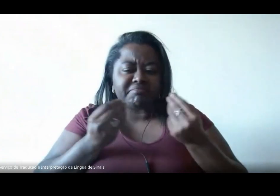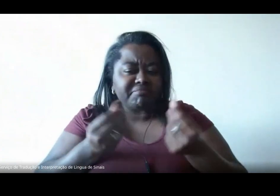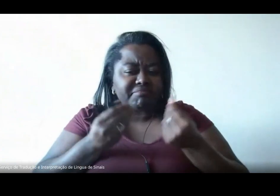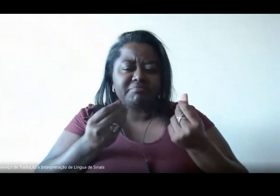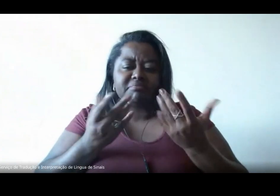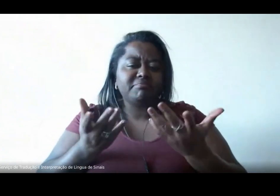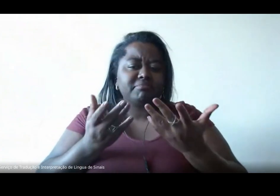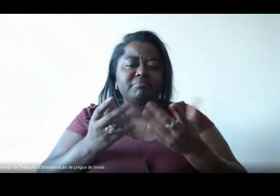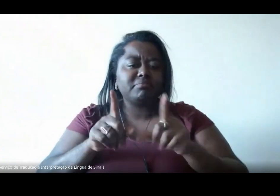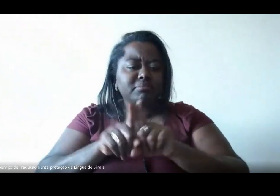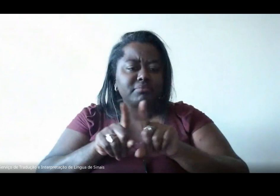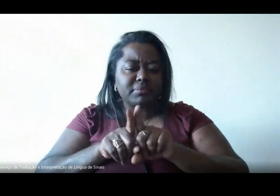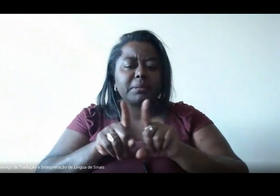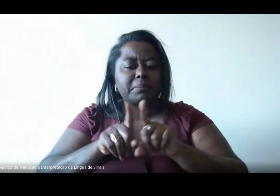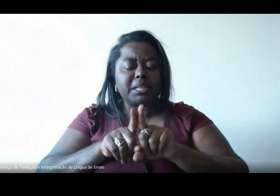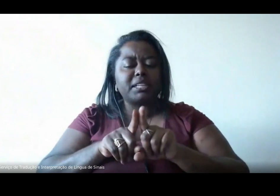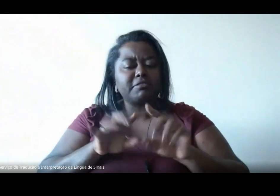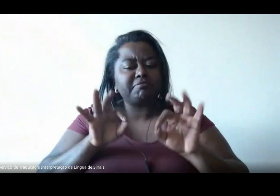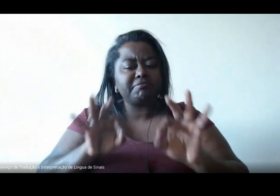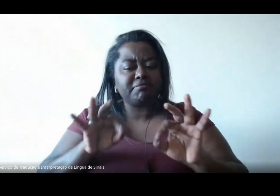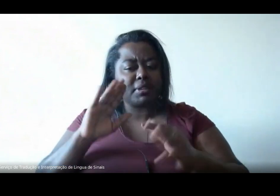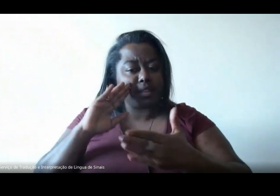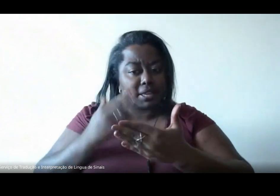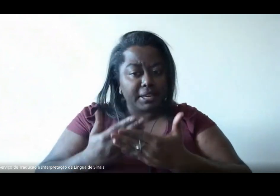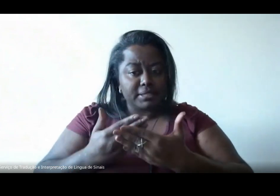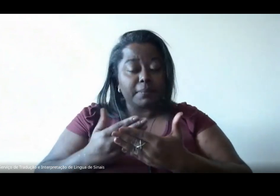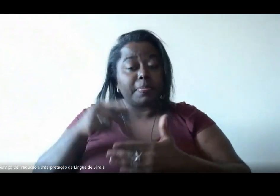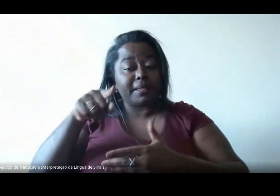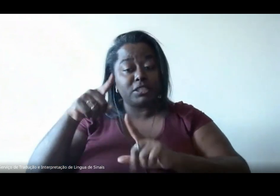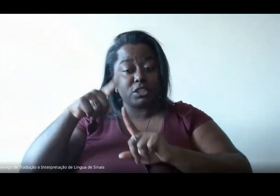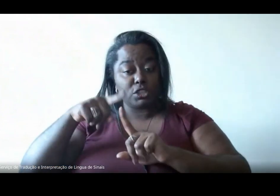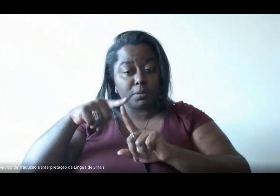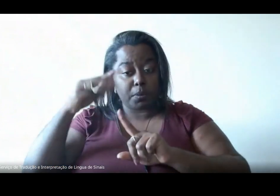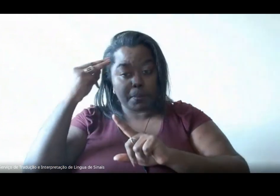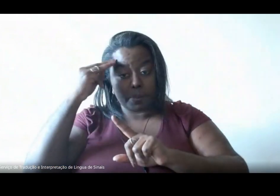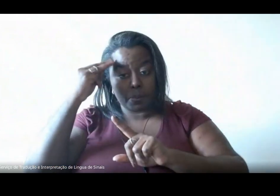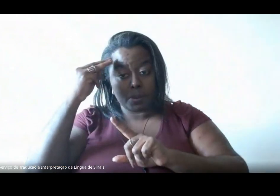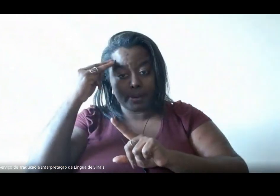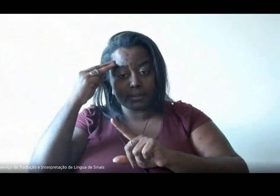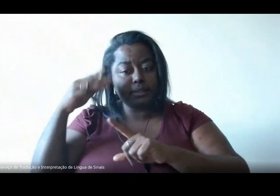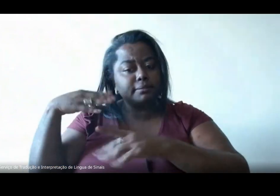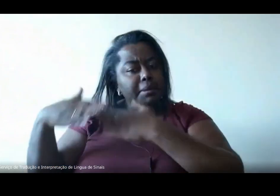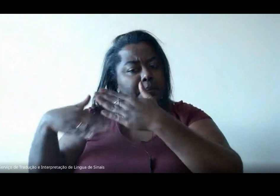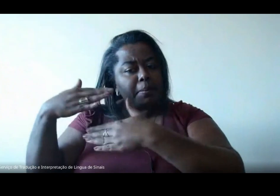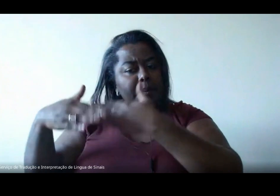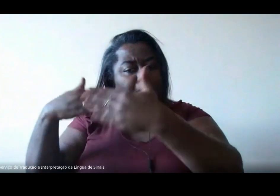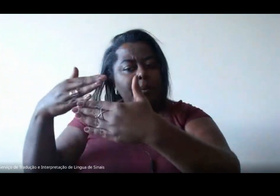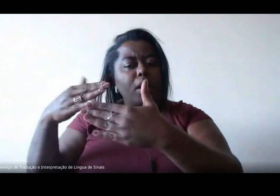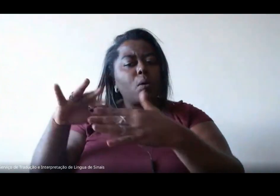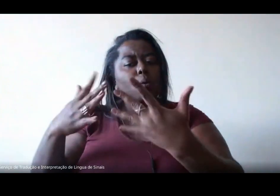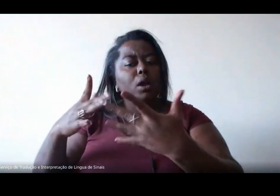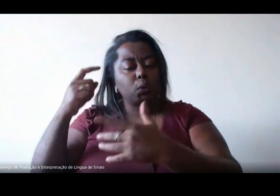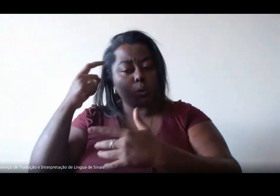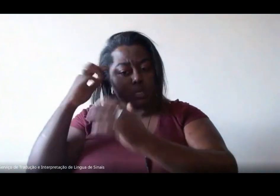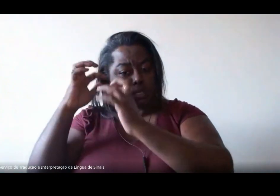vagas, uma certeza envolta em crenças. Esse tipo de memória evolui ao saber dos